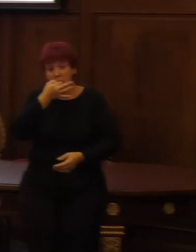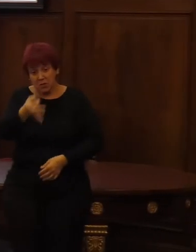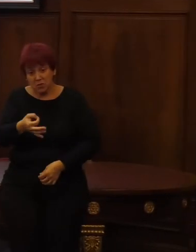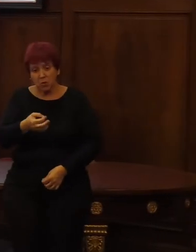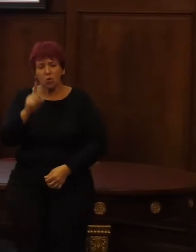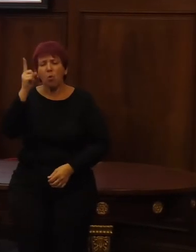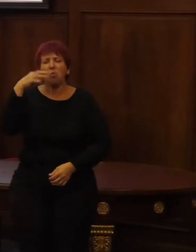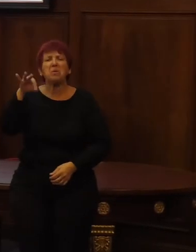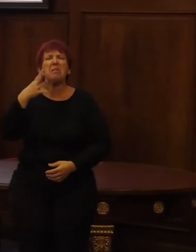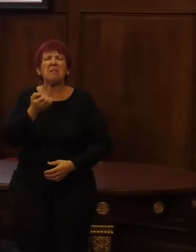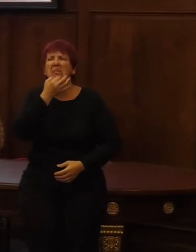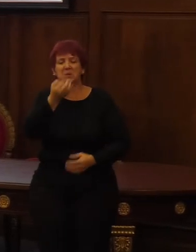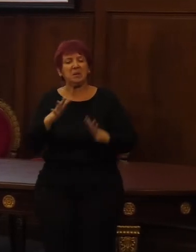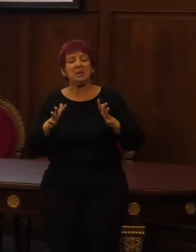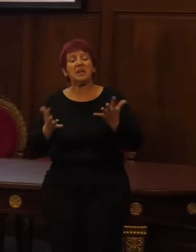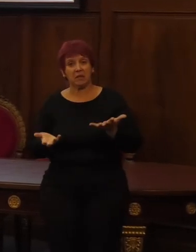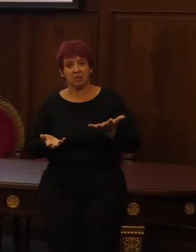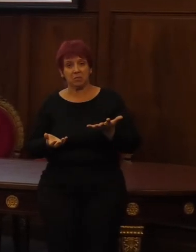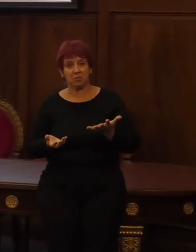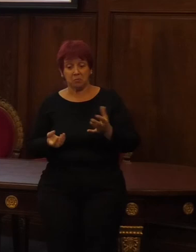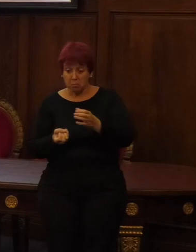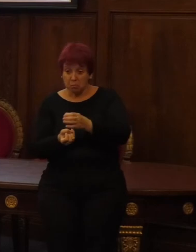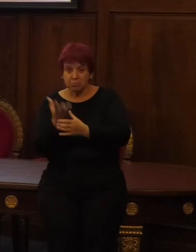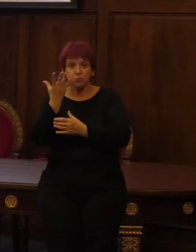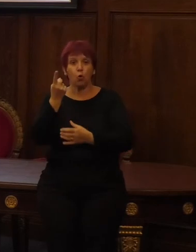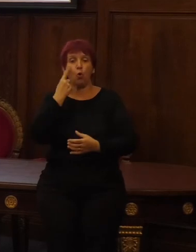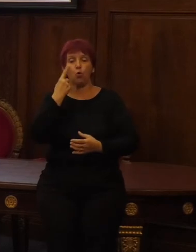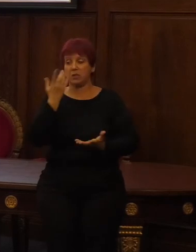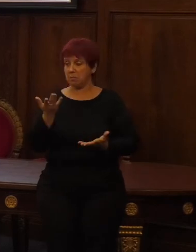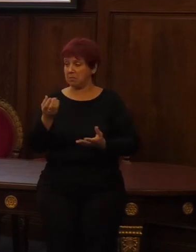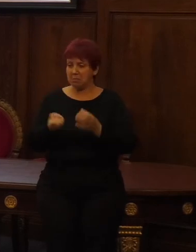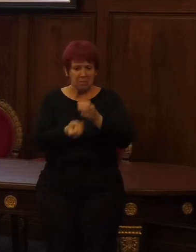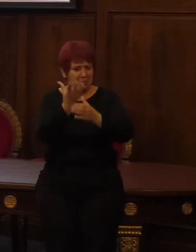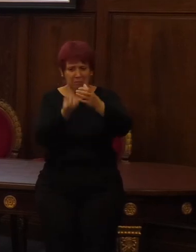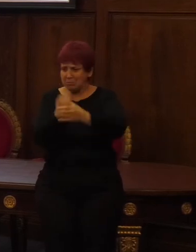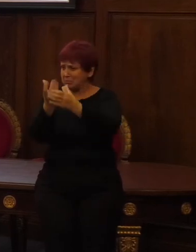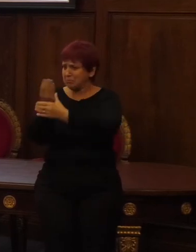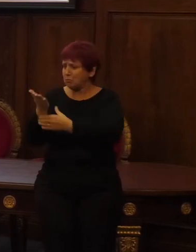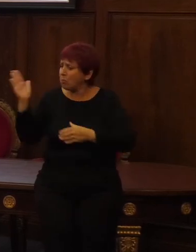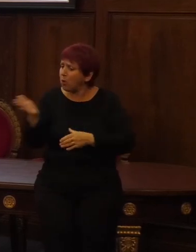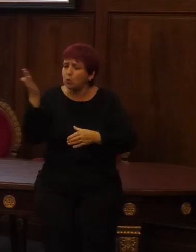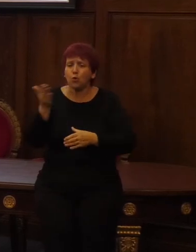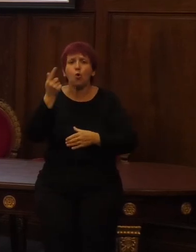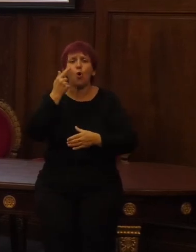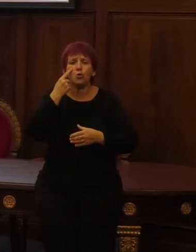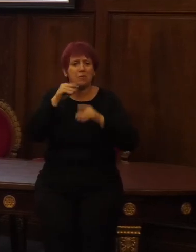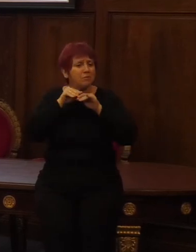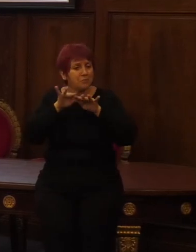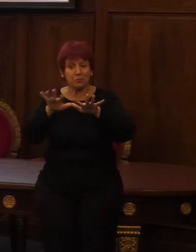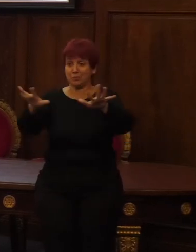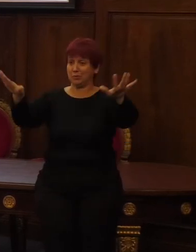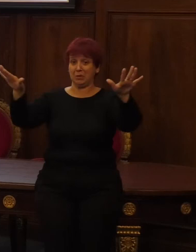población, lo único que estoy hablando es de invención de conocimiento, de creación, de producción